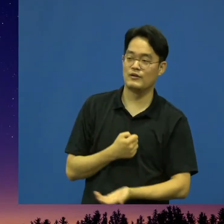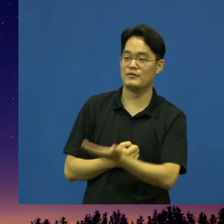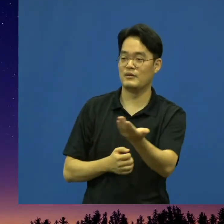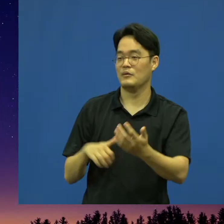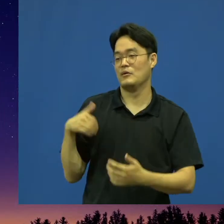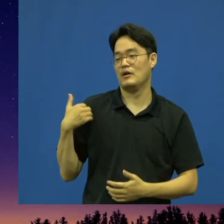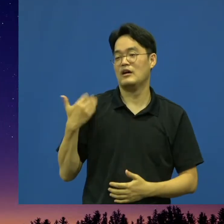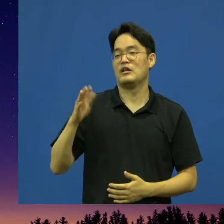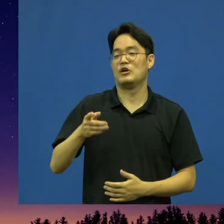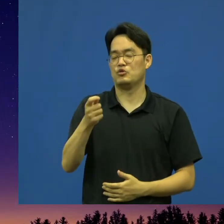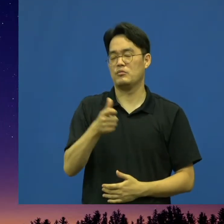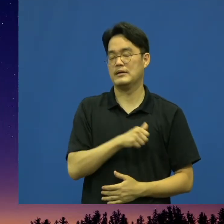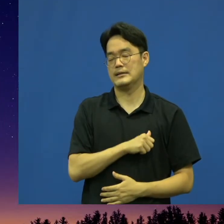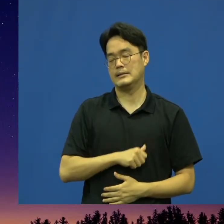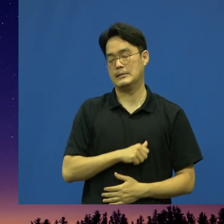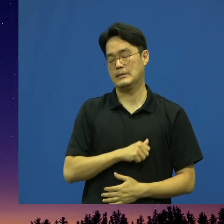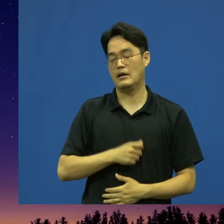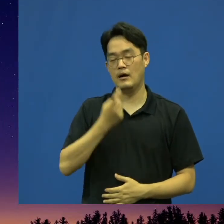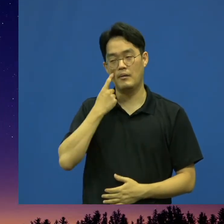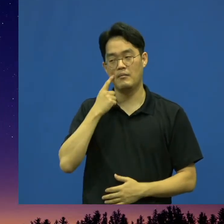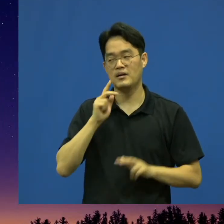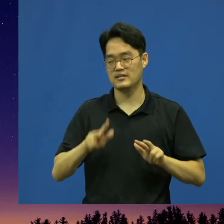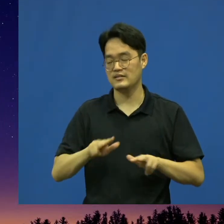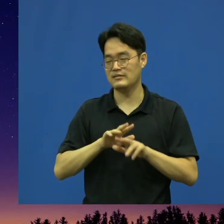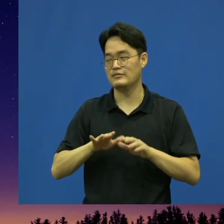그래도 조금만 참아요. 예.